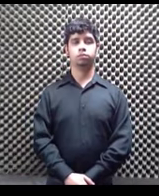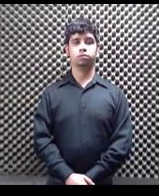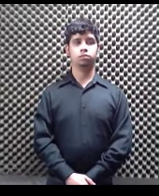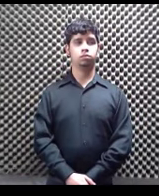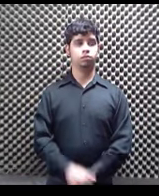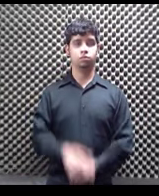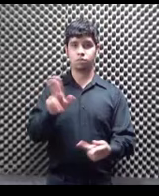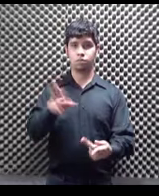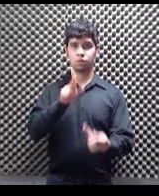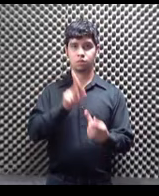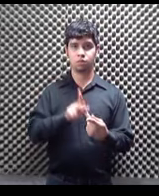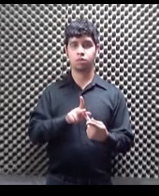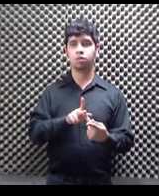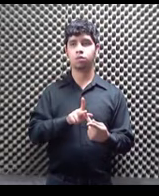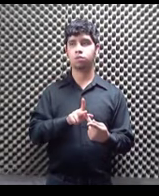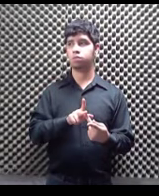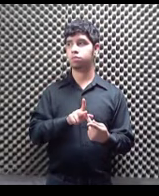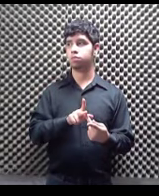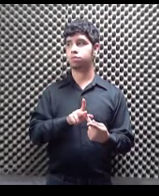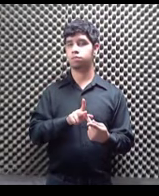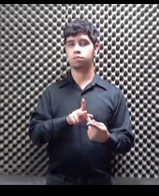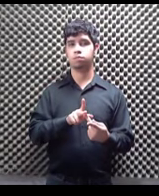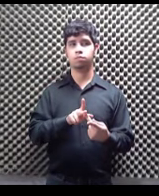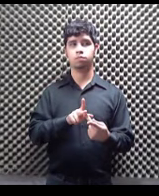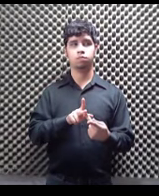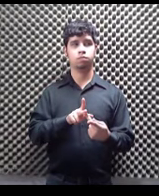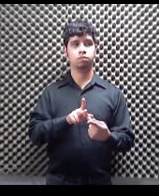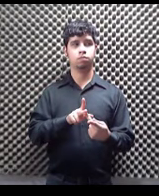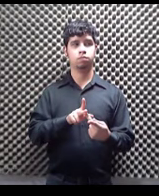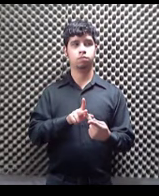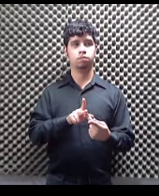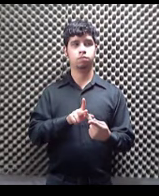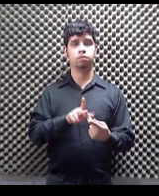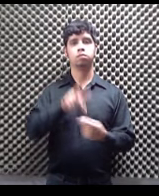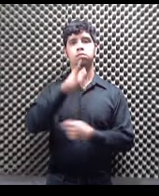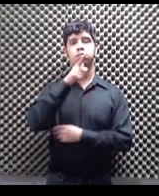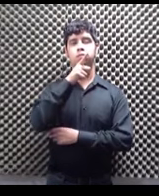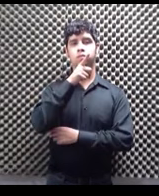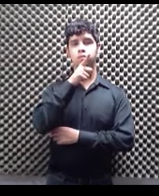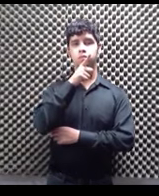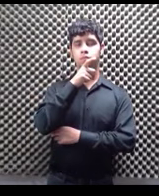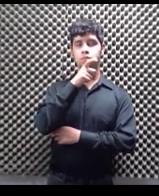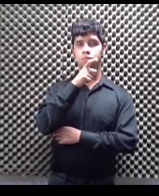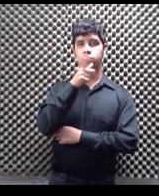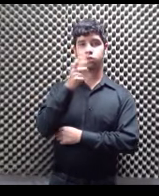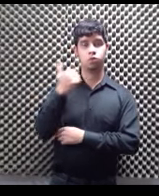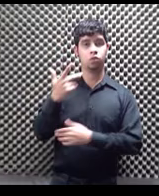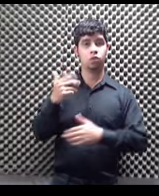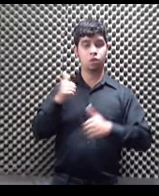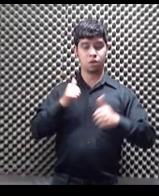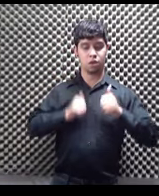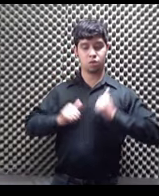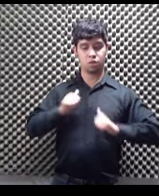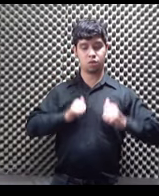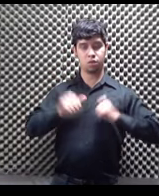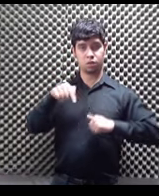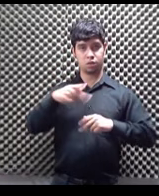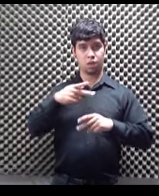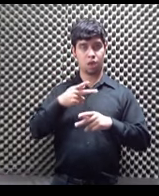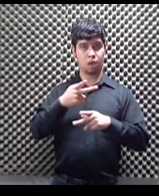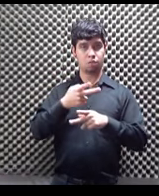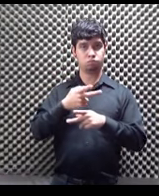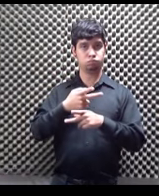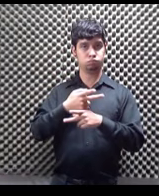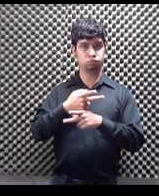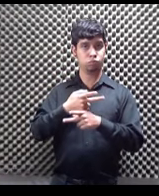pues perfecto. Mira, Javier Santiago, te procuran por acá. ¿Quiénes son los actores de esta producción? Pues